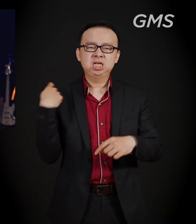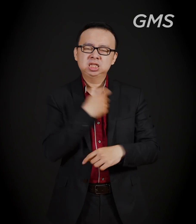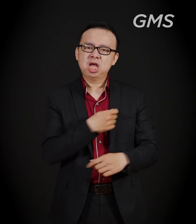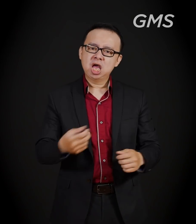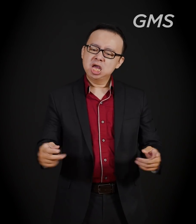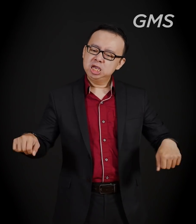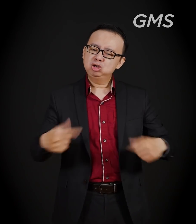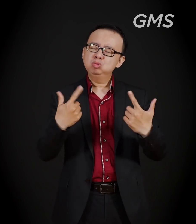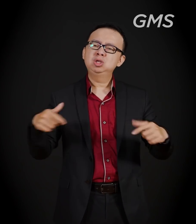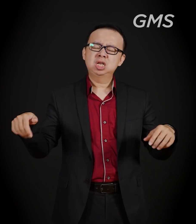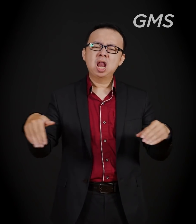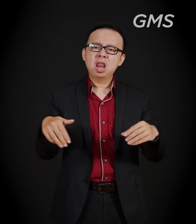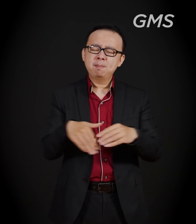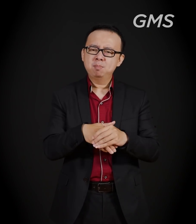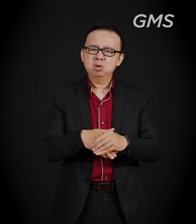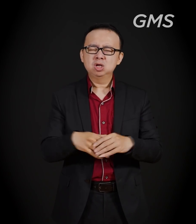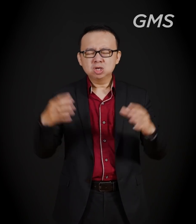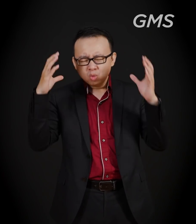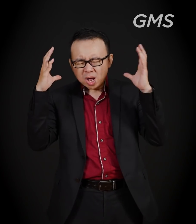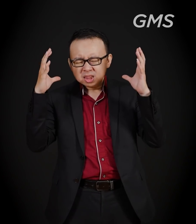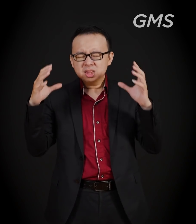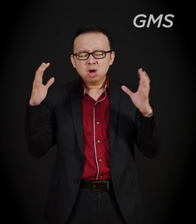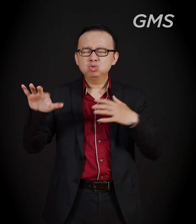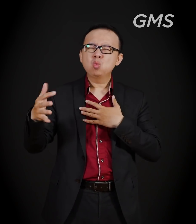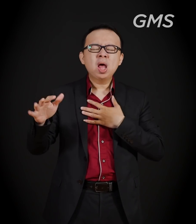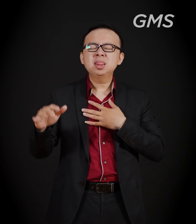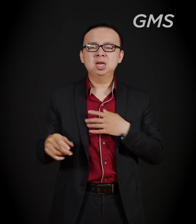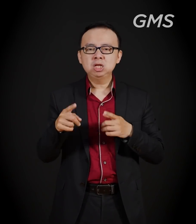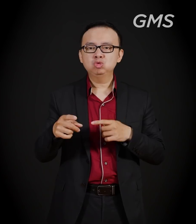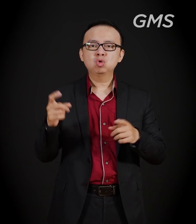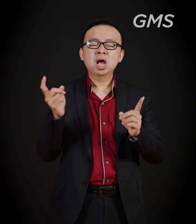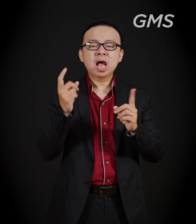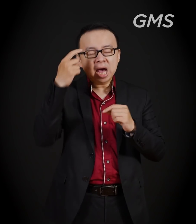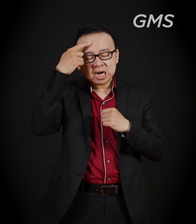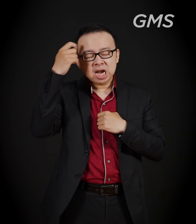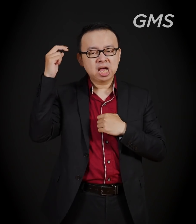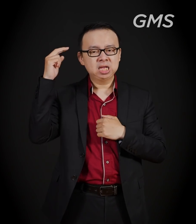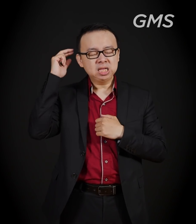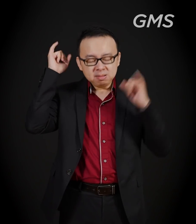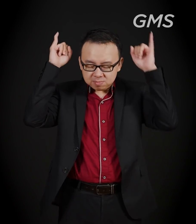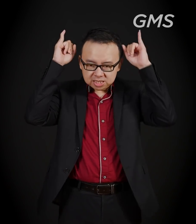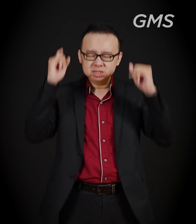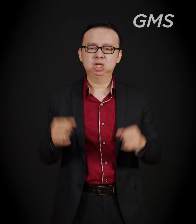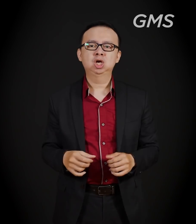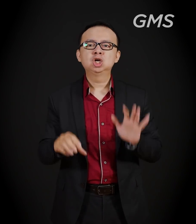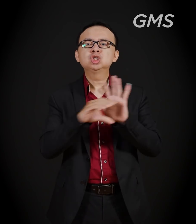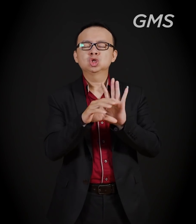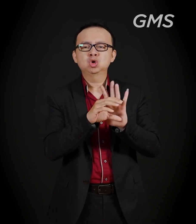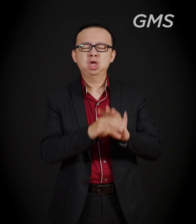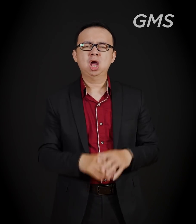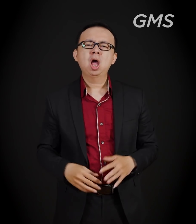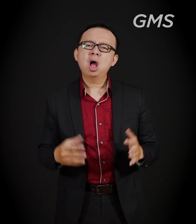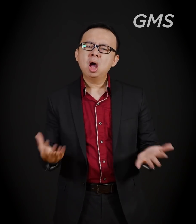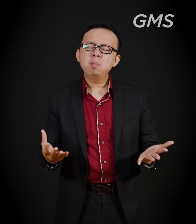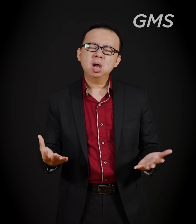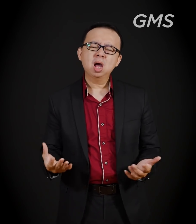kebimbangan, kita hidup dalam kecemasan. Sehingga kita berpikir, betul gak ya suami saya ini dari Tuhan? Terus sampai kapan gitu saya